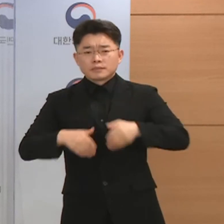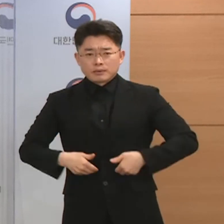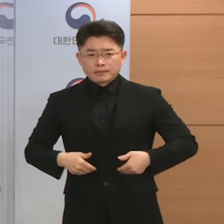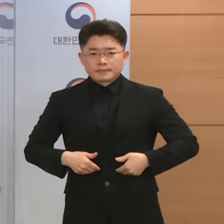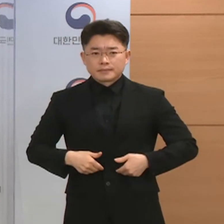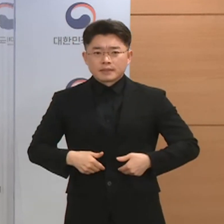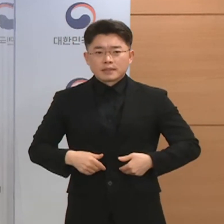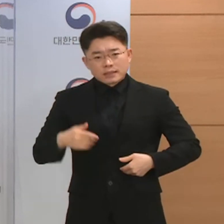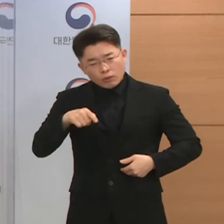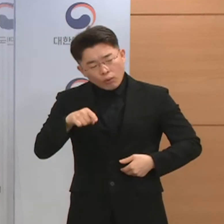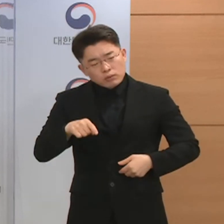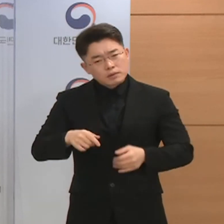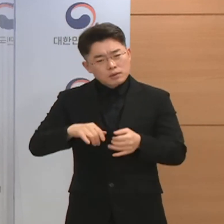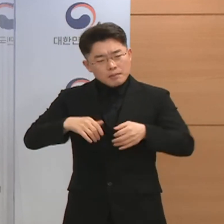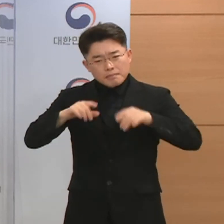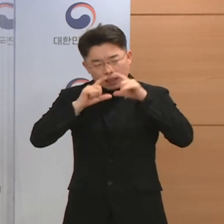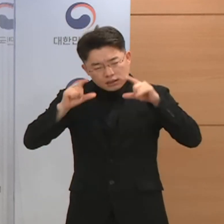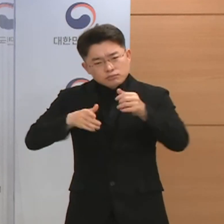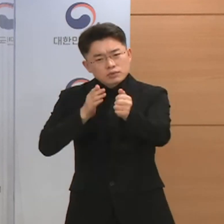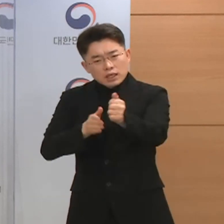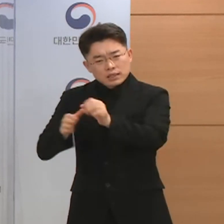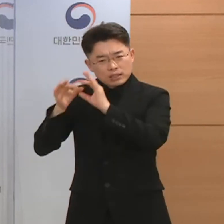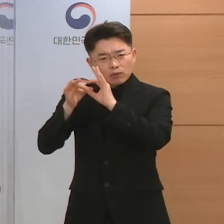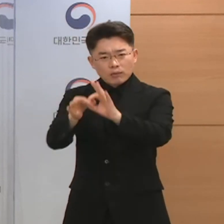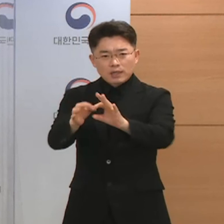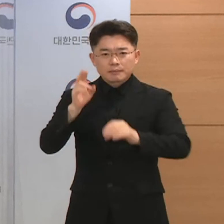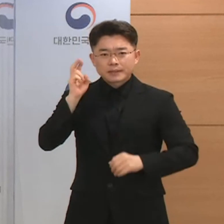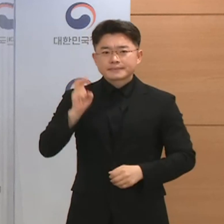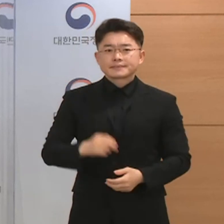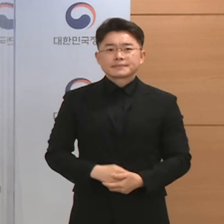공고는 계속하게 될 것입니다.